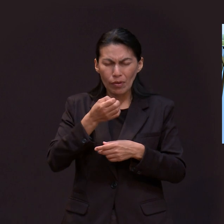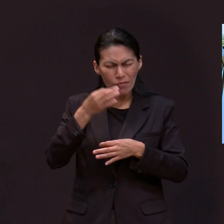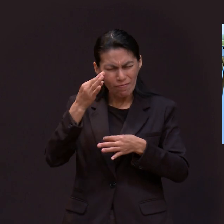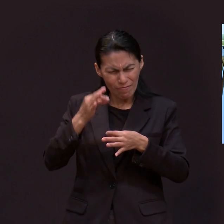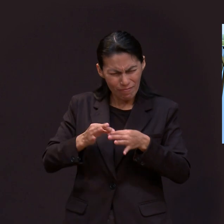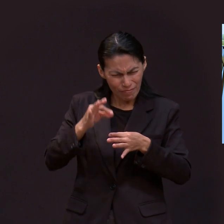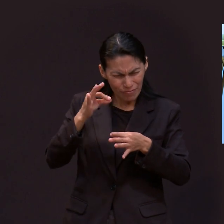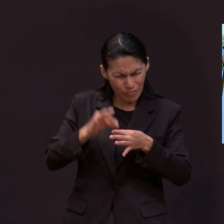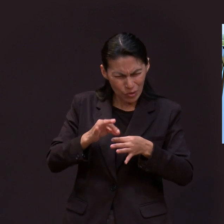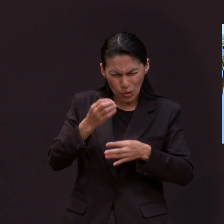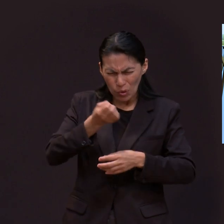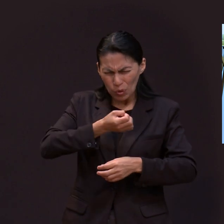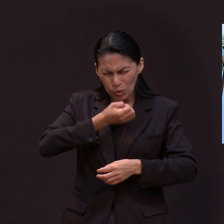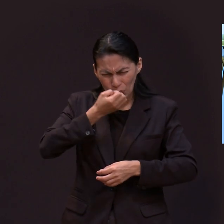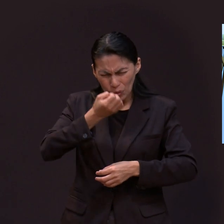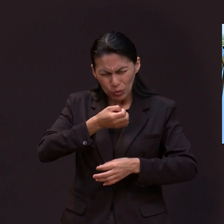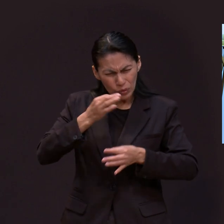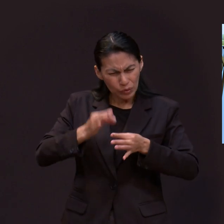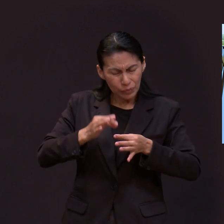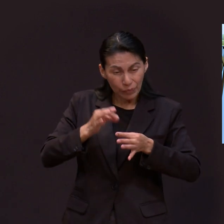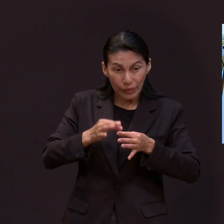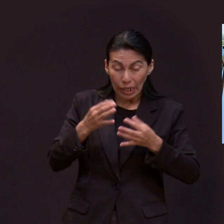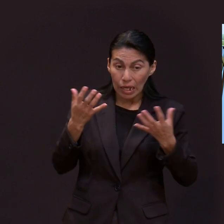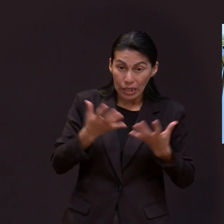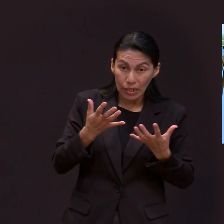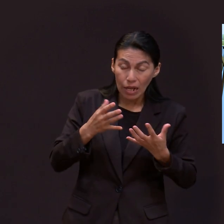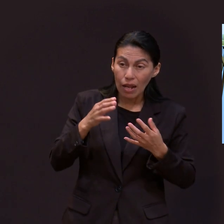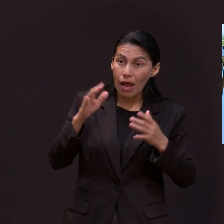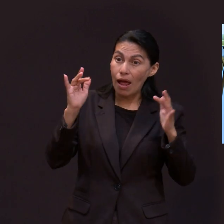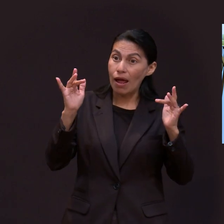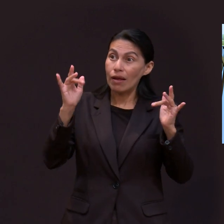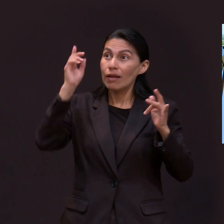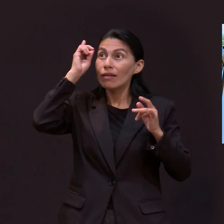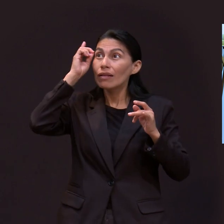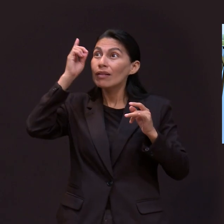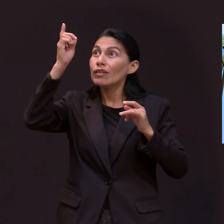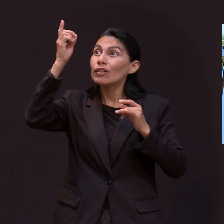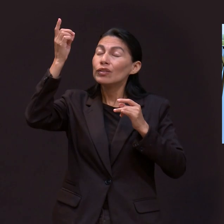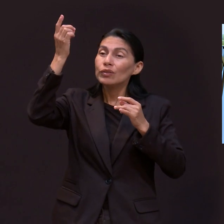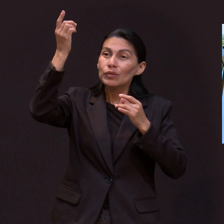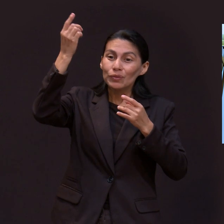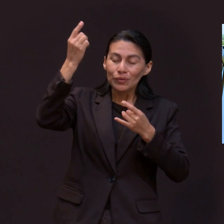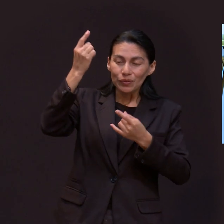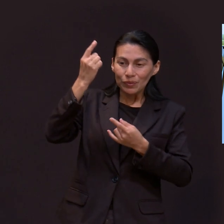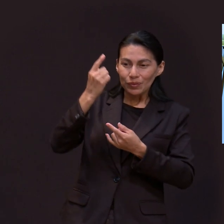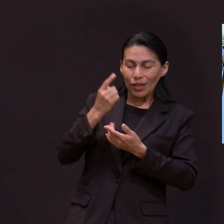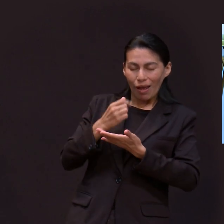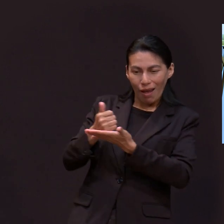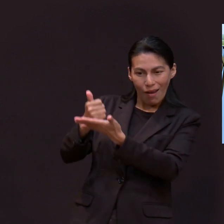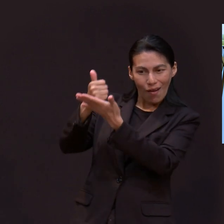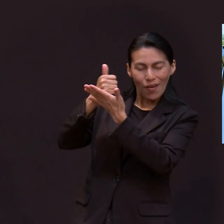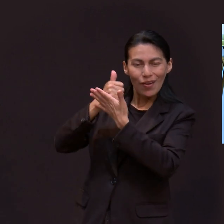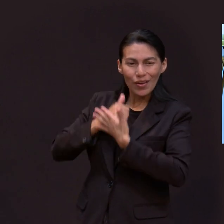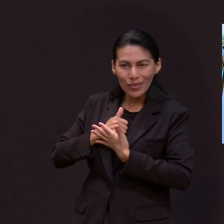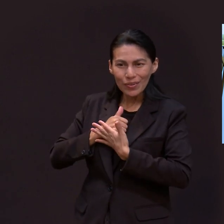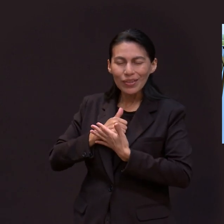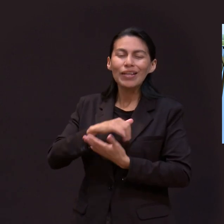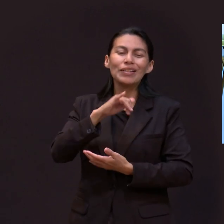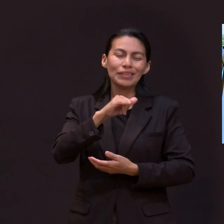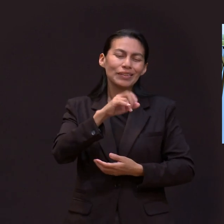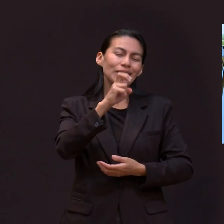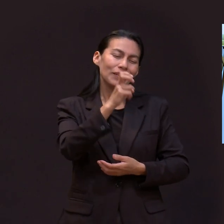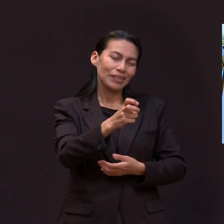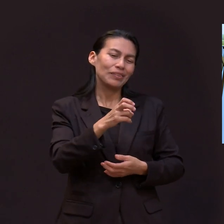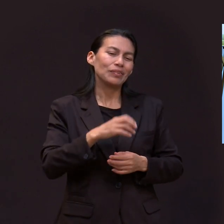estas oraciones fervorosas hacen que el ángel del señor venga en auxilio de nuestra de